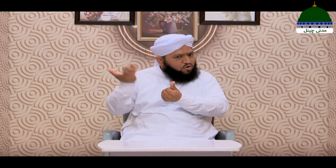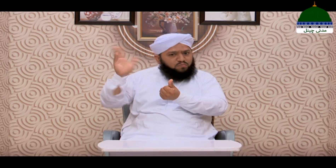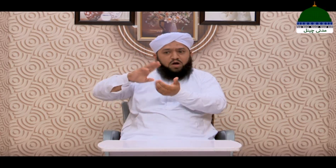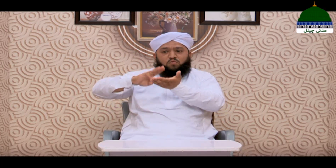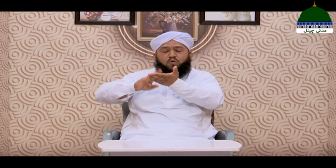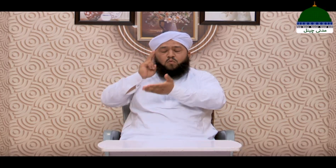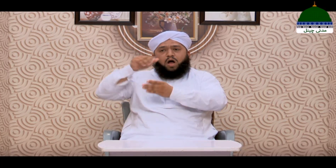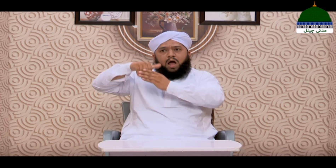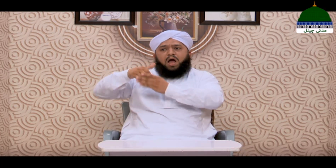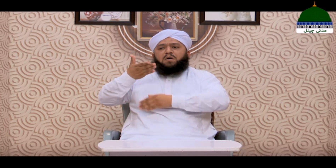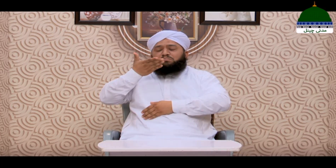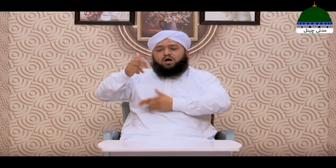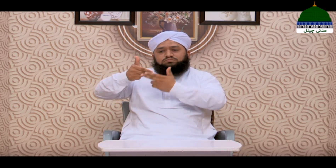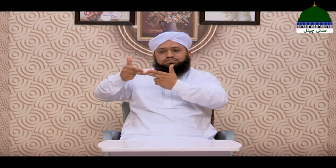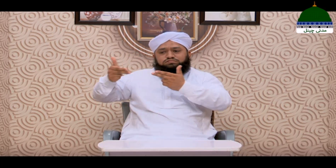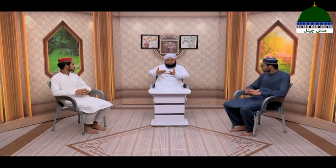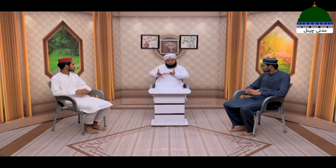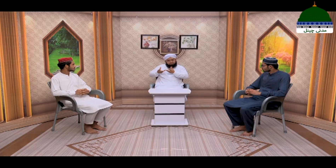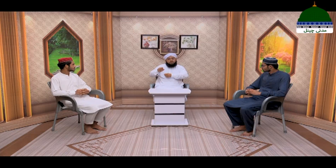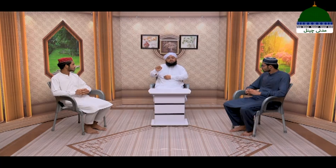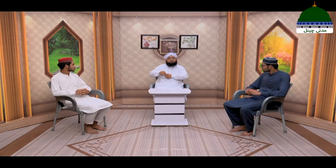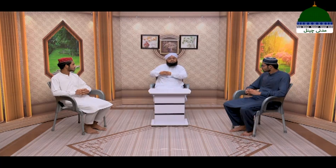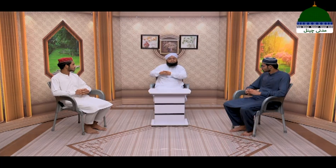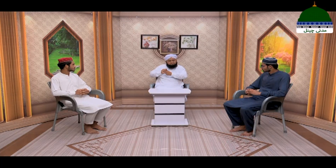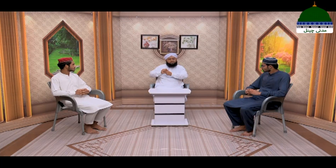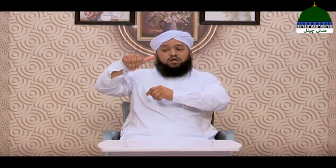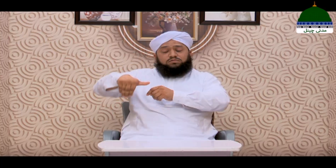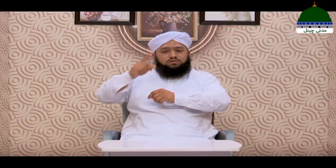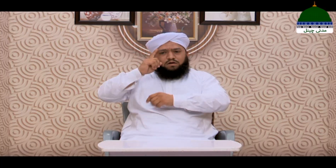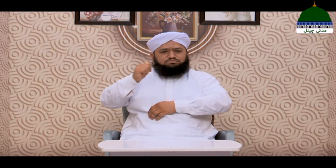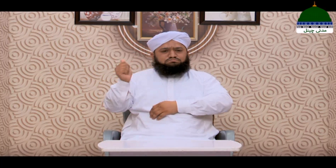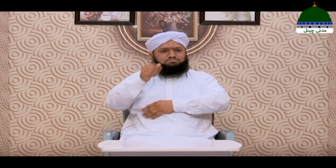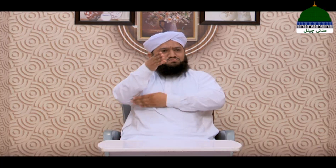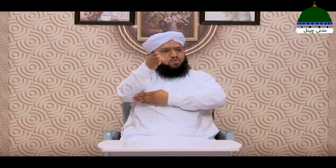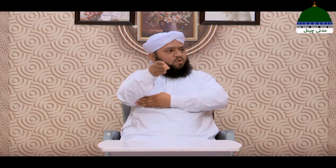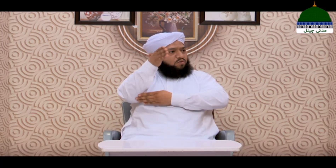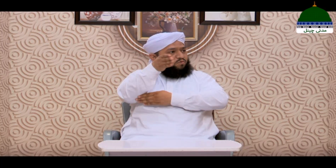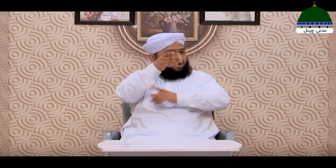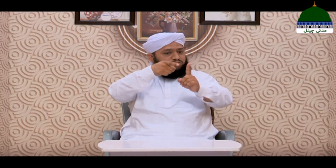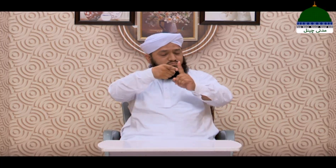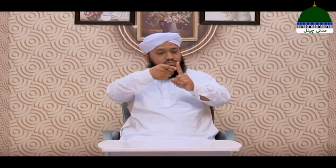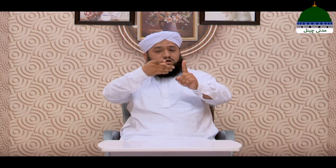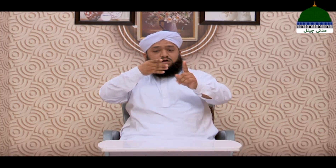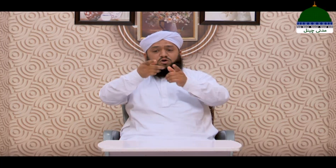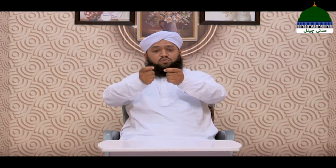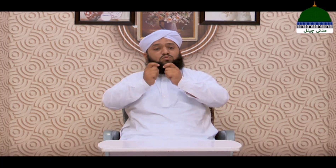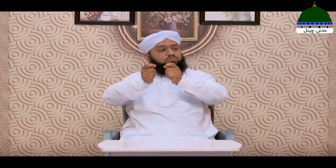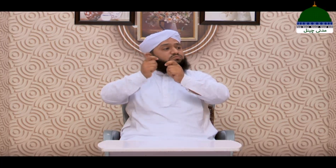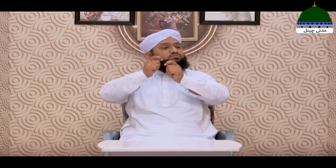موبزان کے خواب کے بارے میں پوچھ سکو، جس میں اس نے دیکھا کہ سرکش اونٹوں کے پیچھے عربی گھوڑے ہیں جو